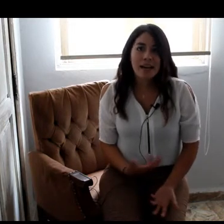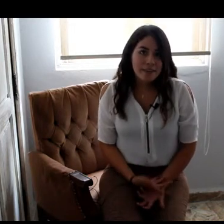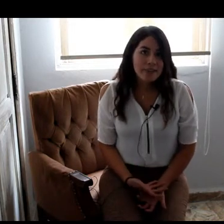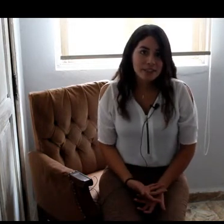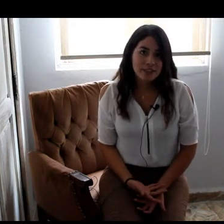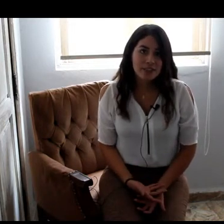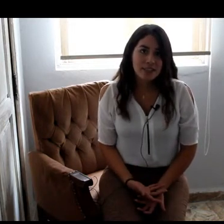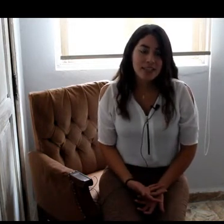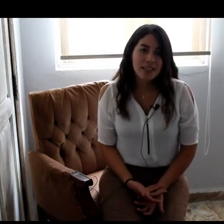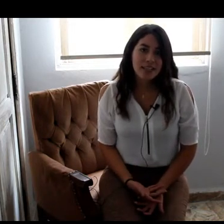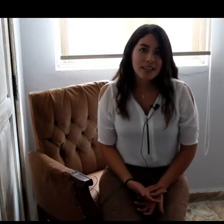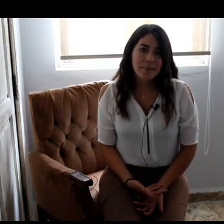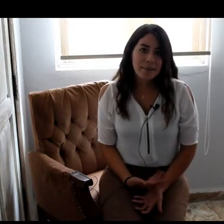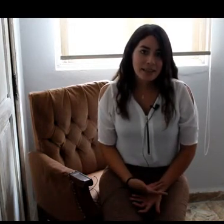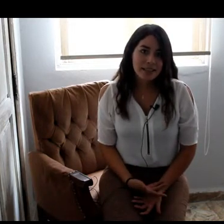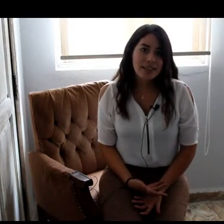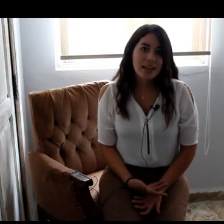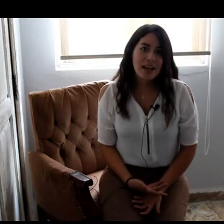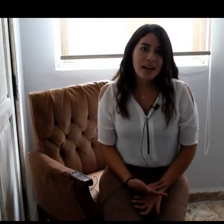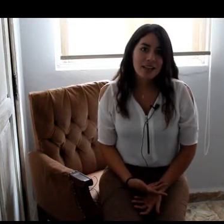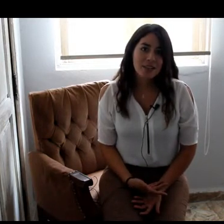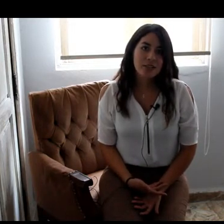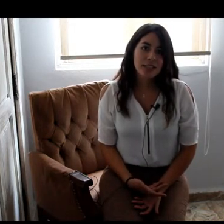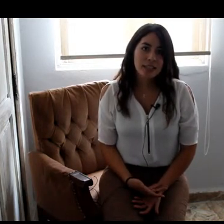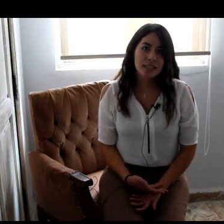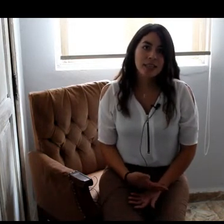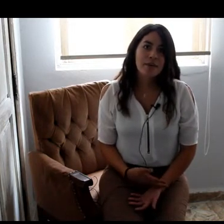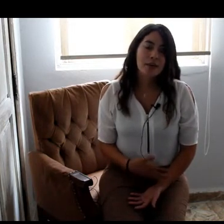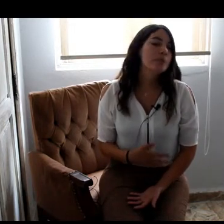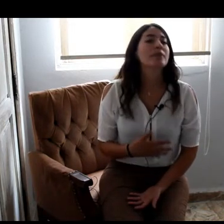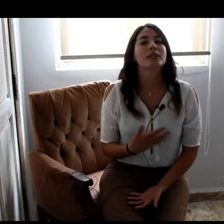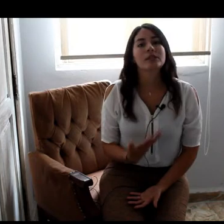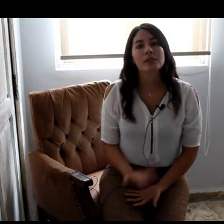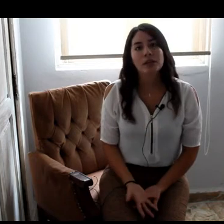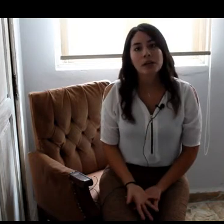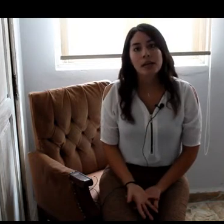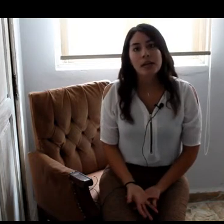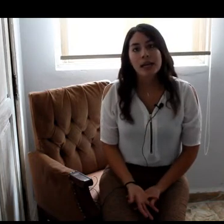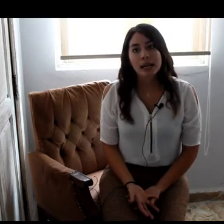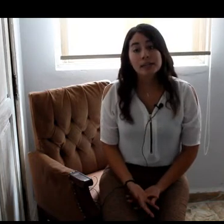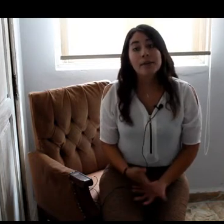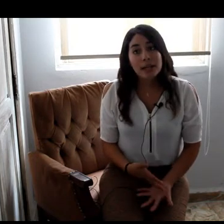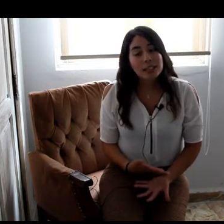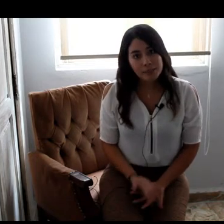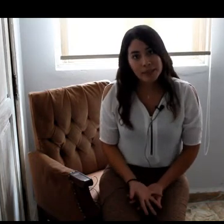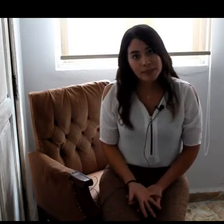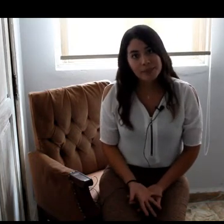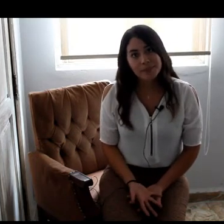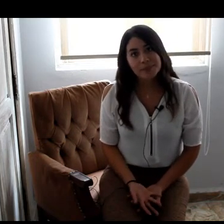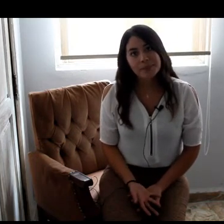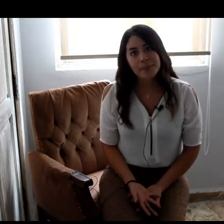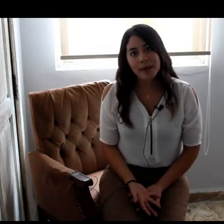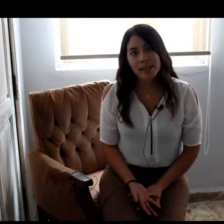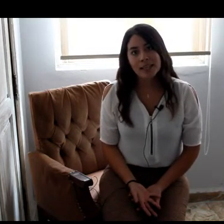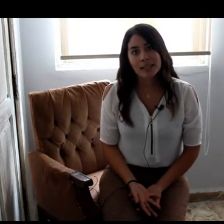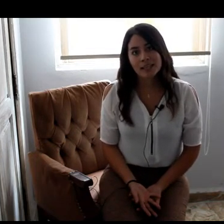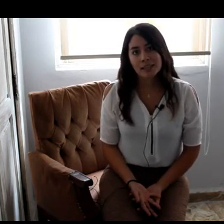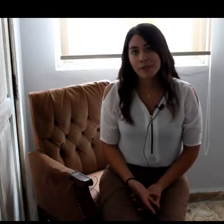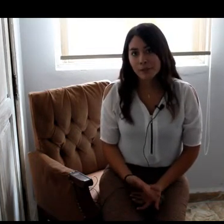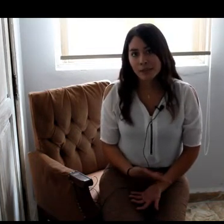reflexión que parte al hecho de que se abran un poquito, se abra el espacio para que se difunda